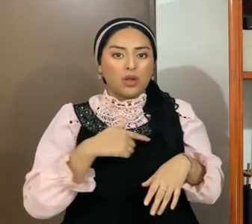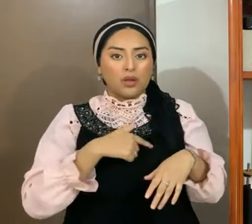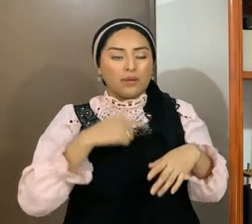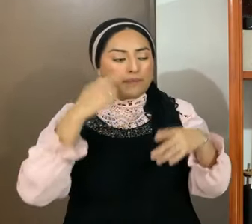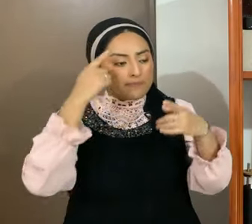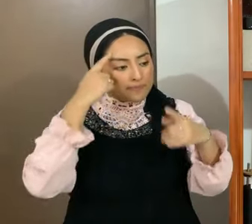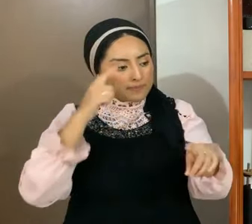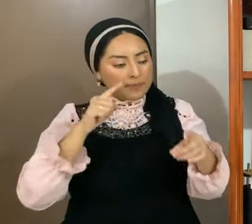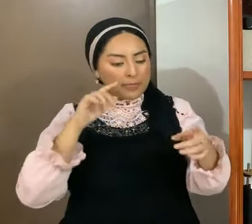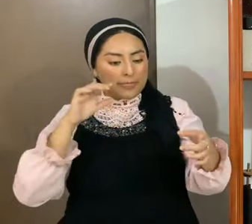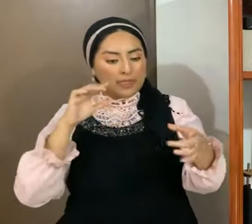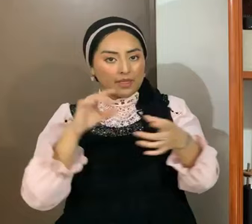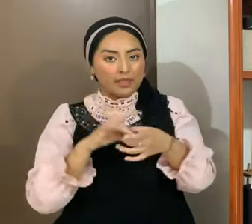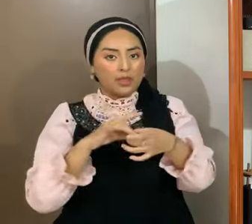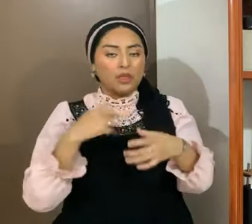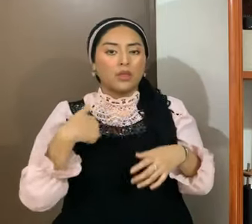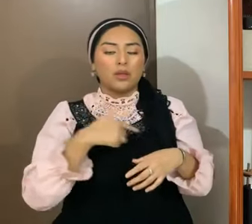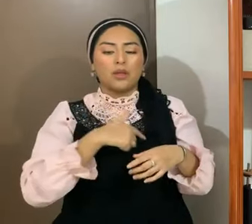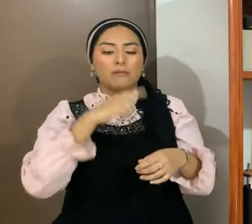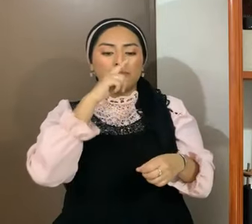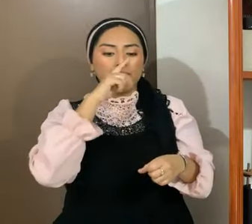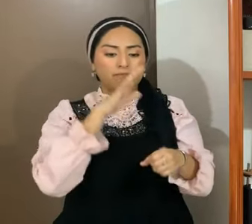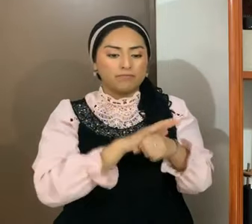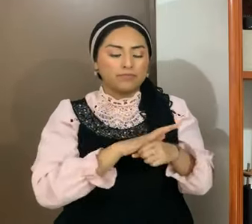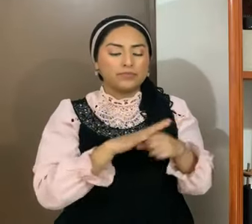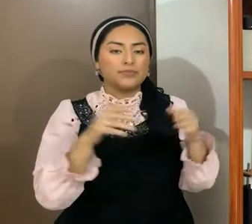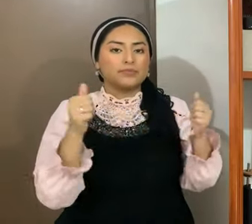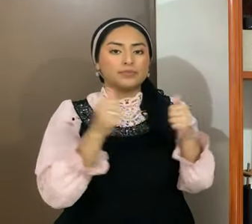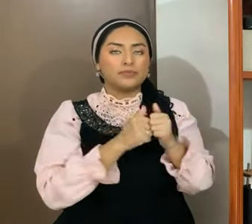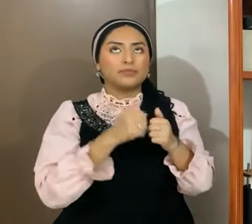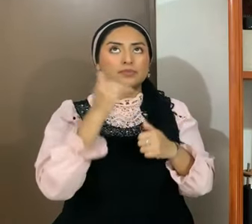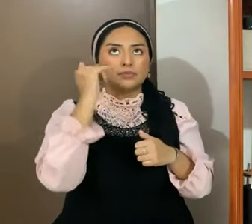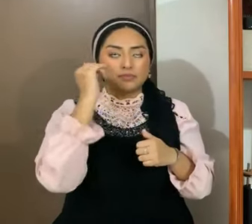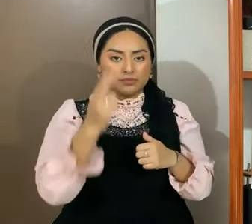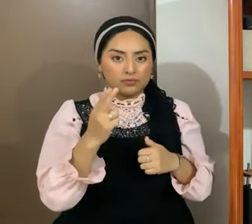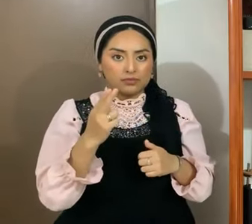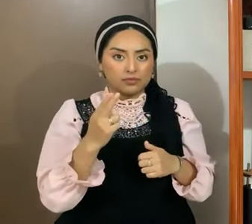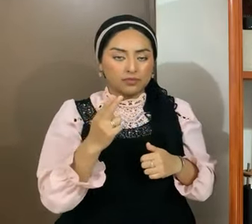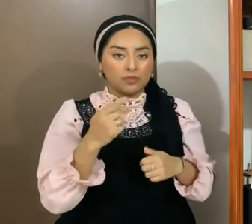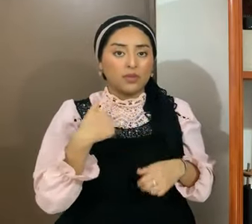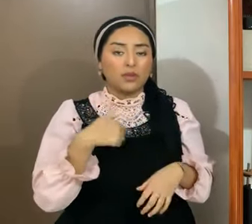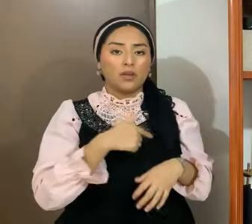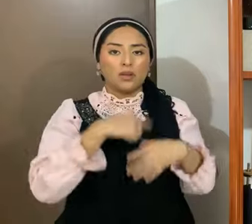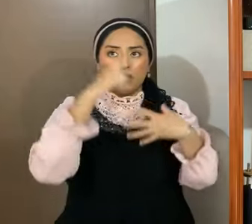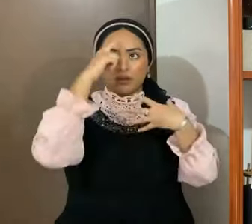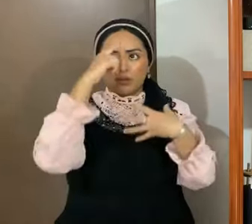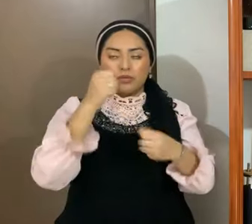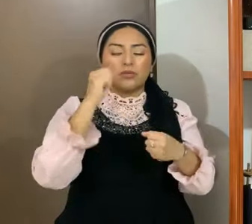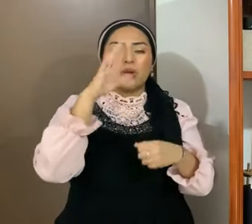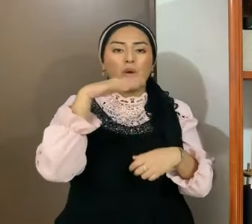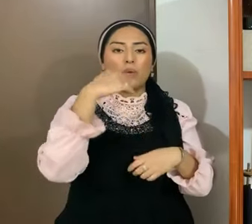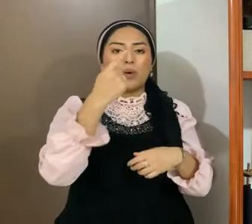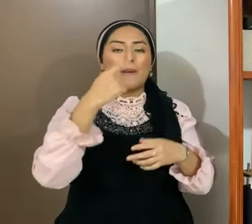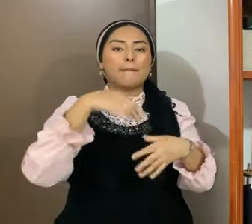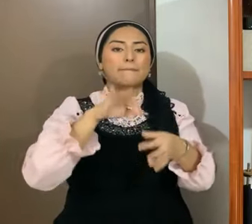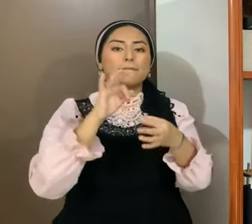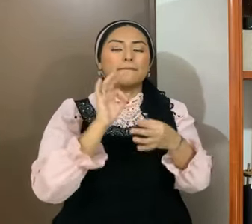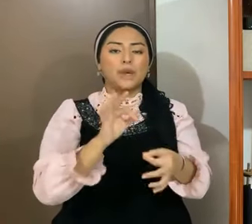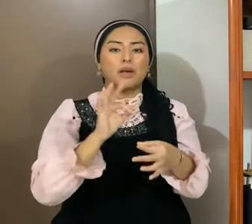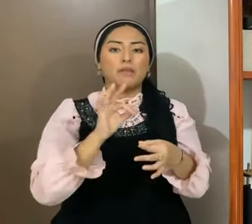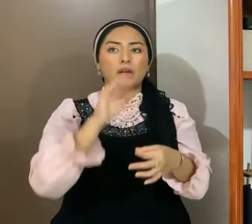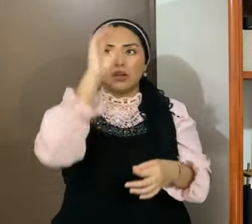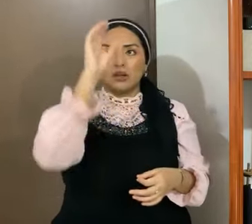compromiso, se hace un voto con Yahweh y se toma uno del sacrificio único y perfecto. El